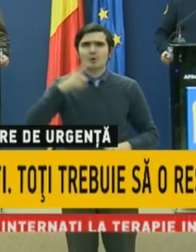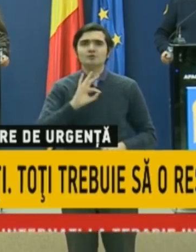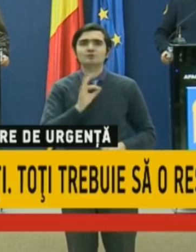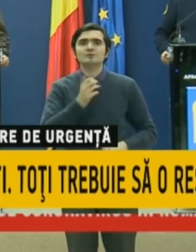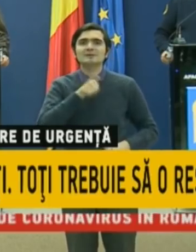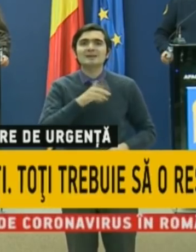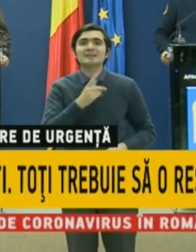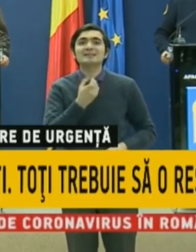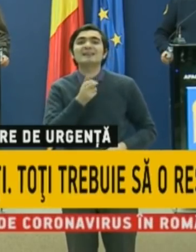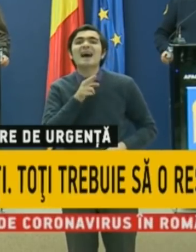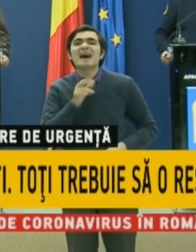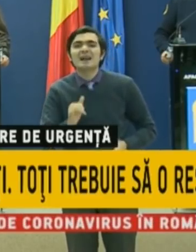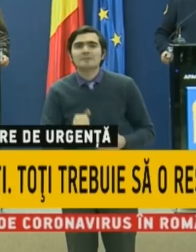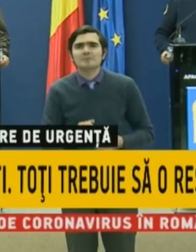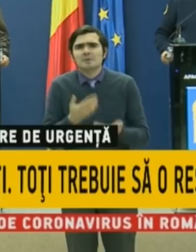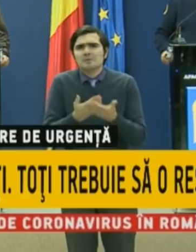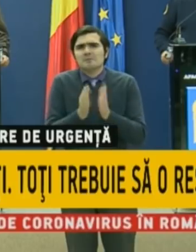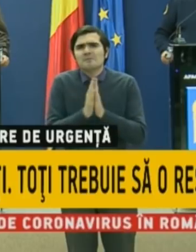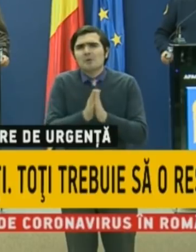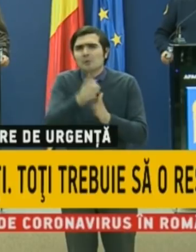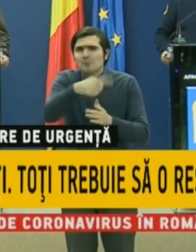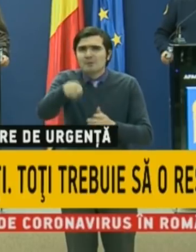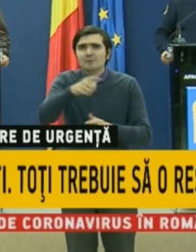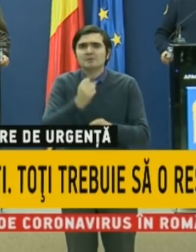rog pe dumneavoastră să faceți procentul.